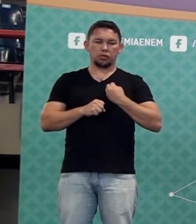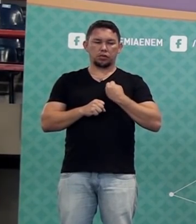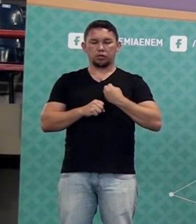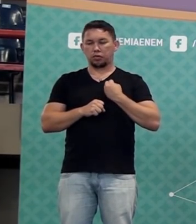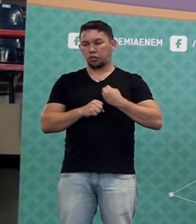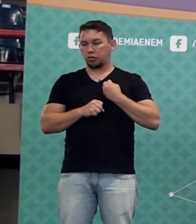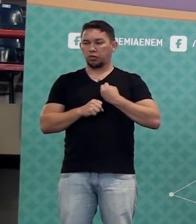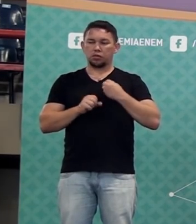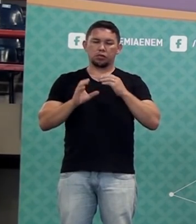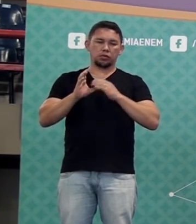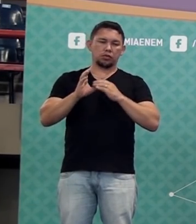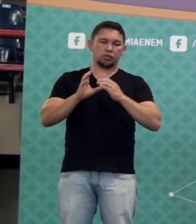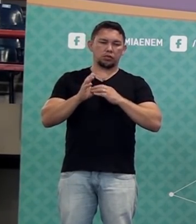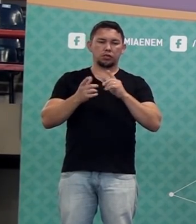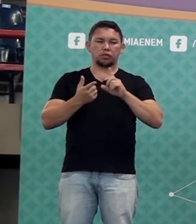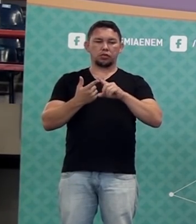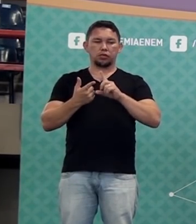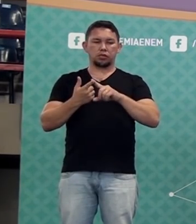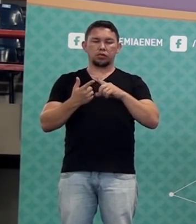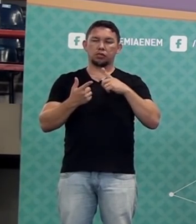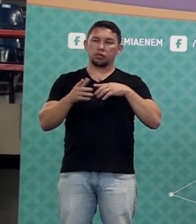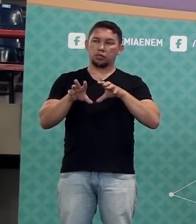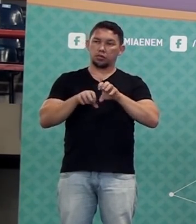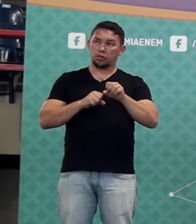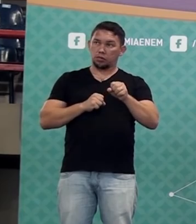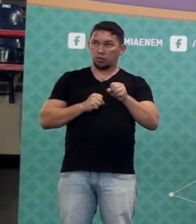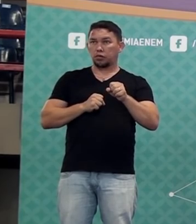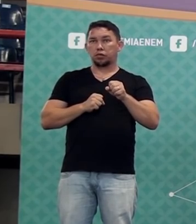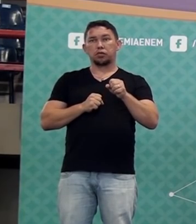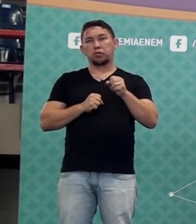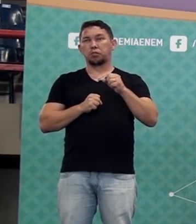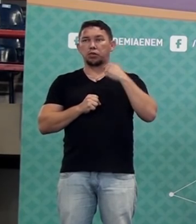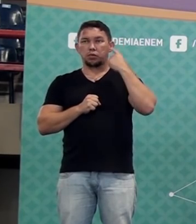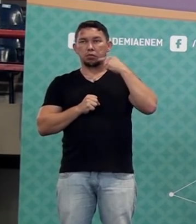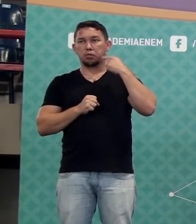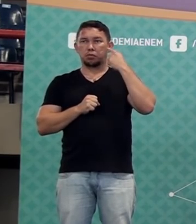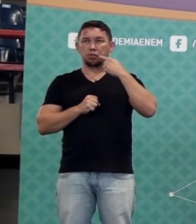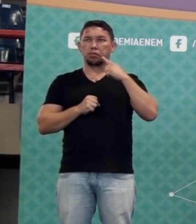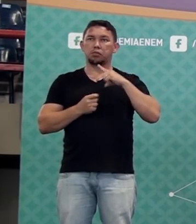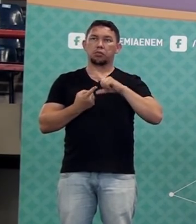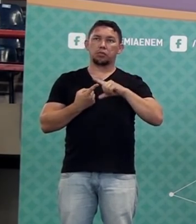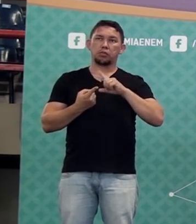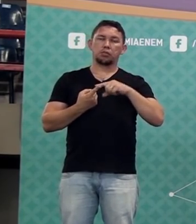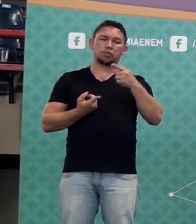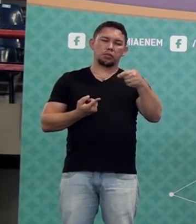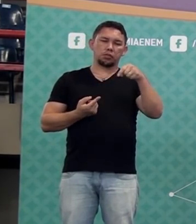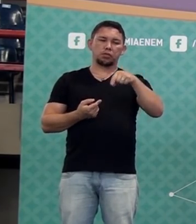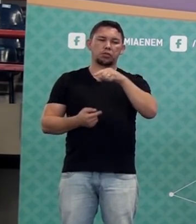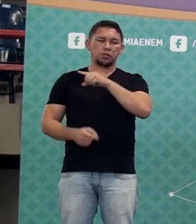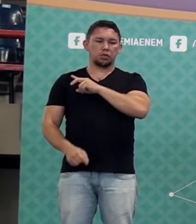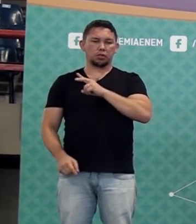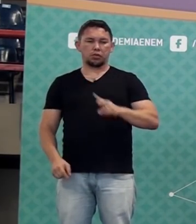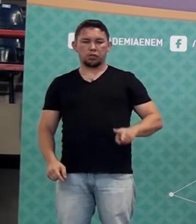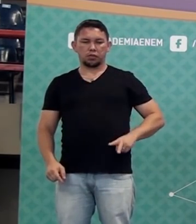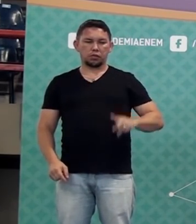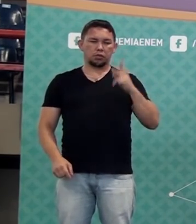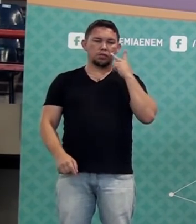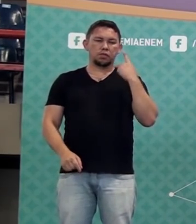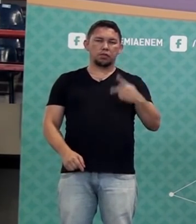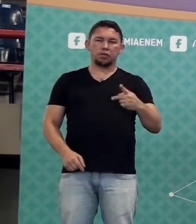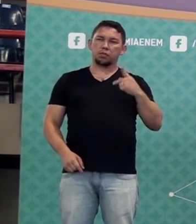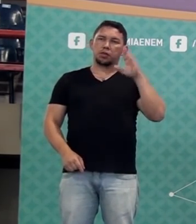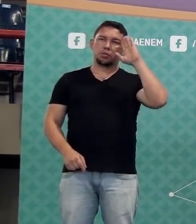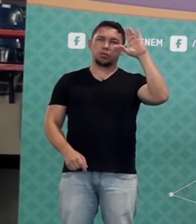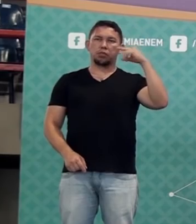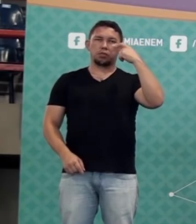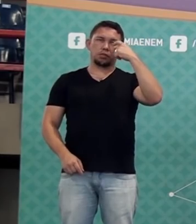Ceará e em Direito pela Universidade Federal do Ceará. Mas acima de tudo eu sou vereador da cidade de Fortaleza, mas acima de tudo sou